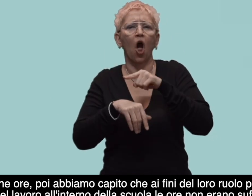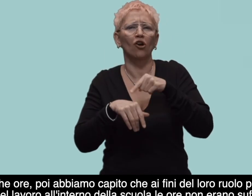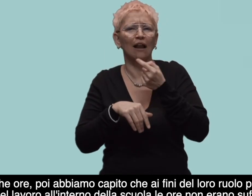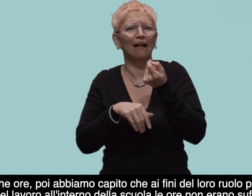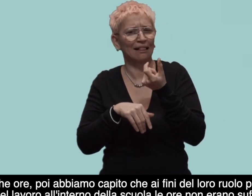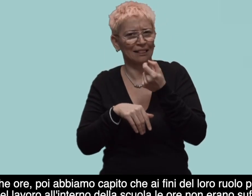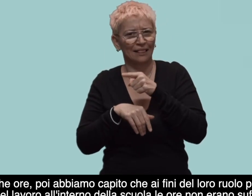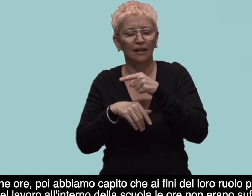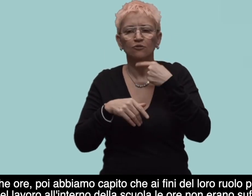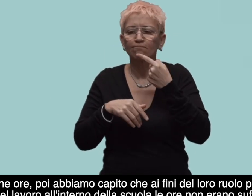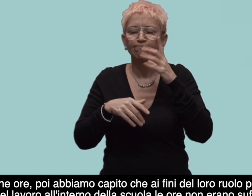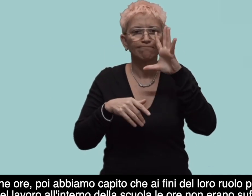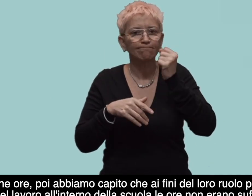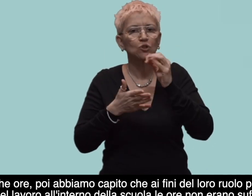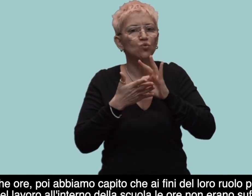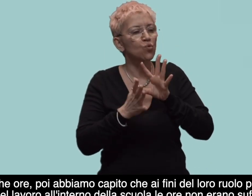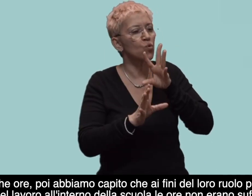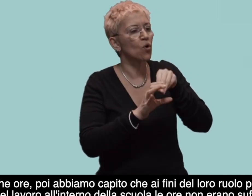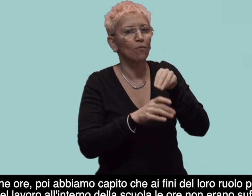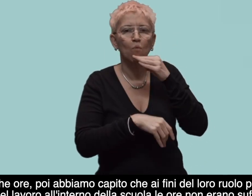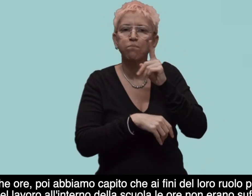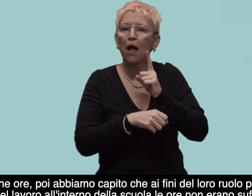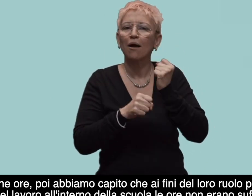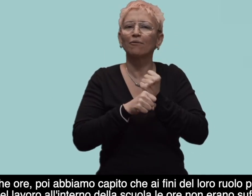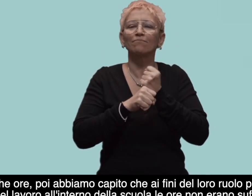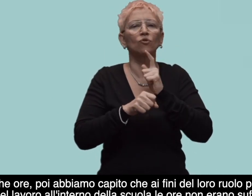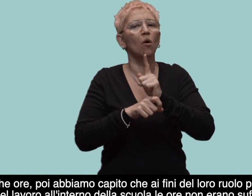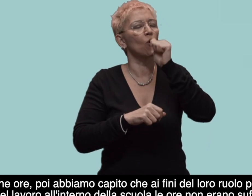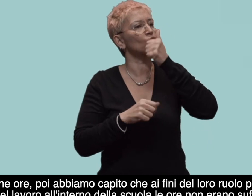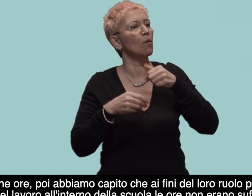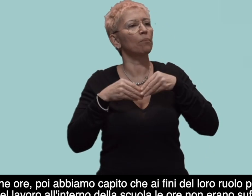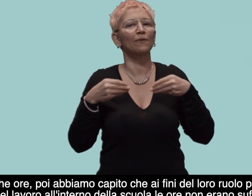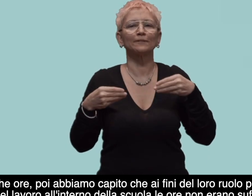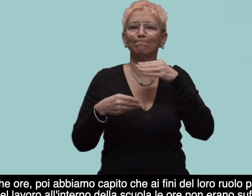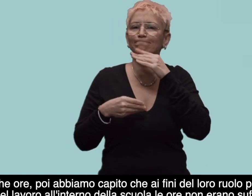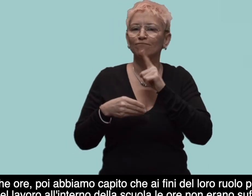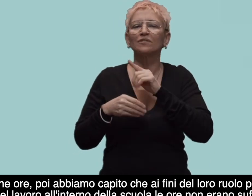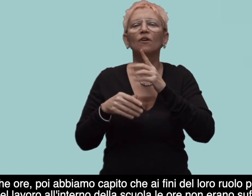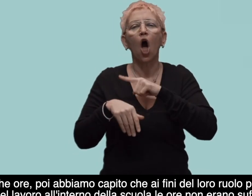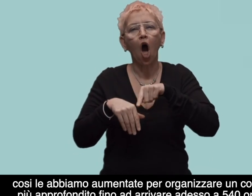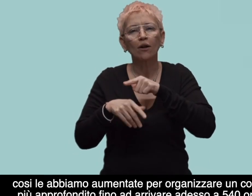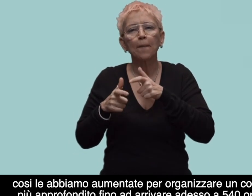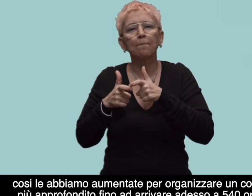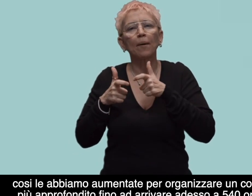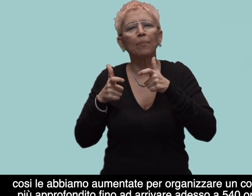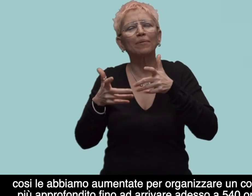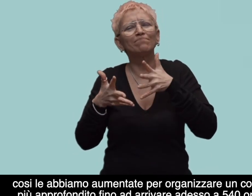corso semplice di poche ore poi abbiamo capito che ai fini del ruolo professionale all'interno della scuola le ore dovevano